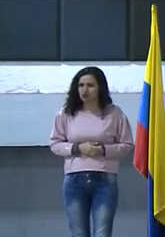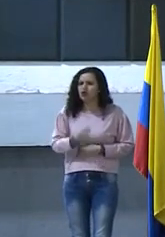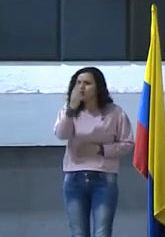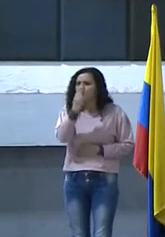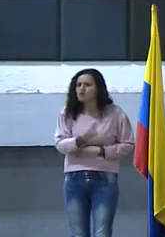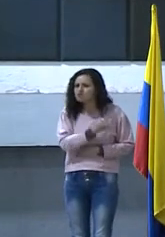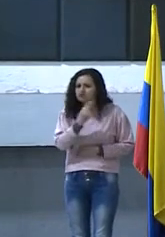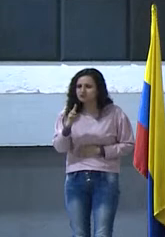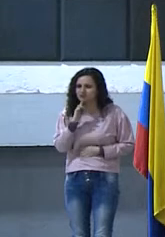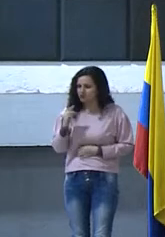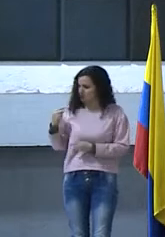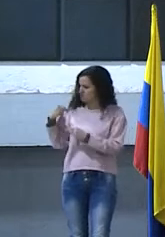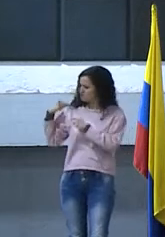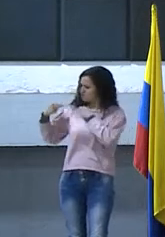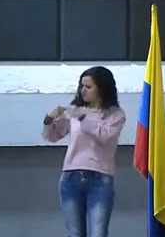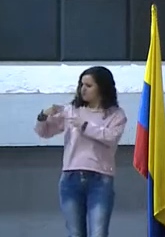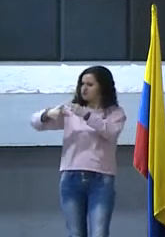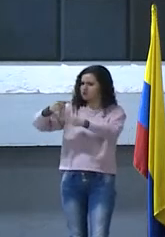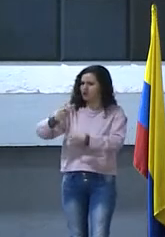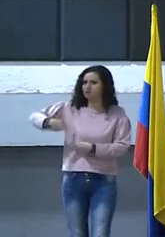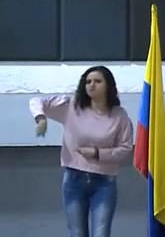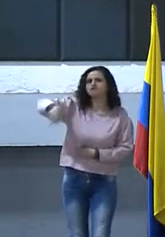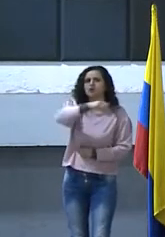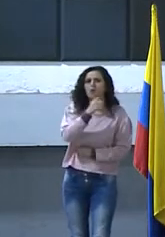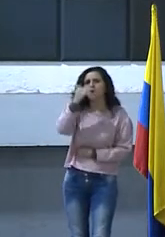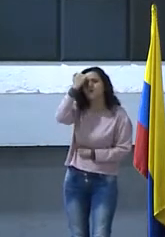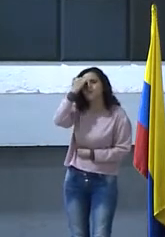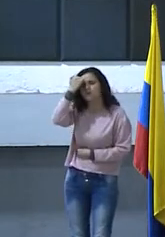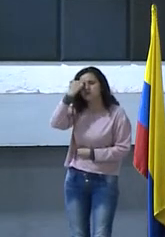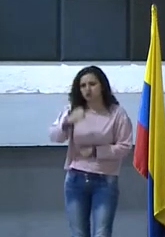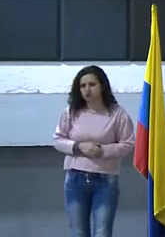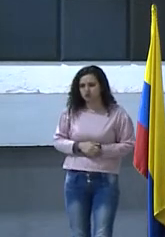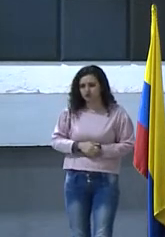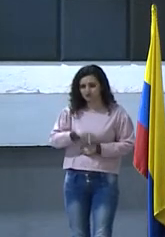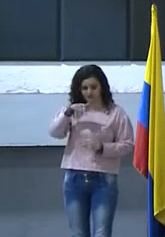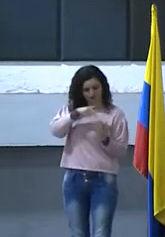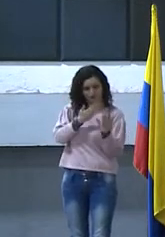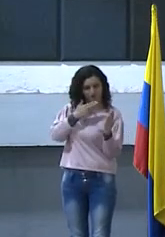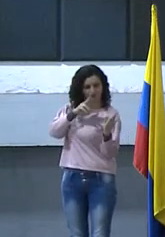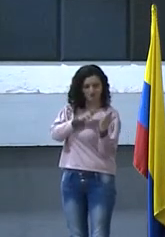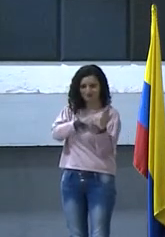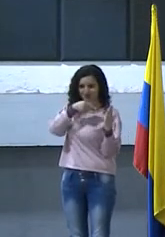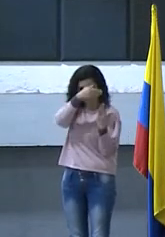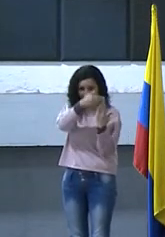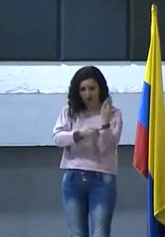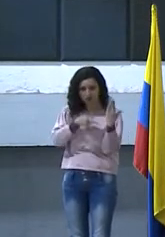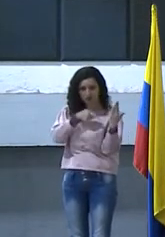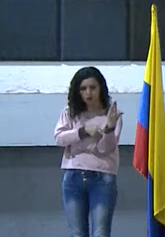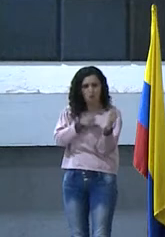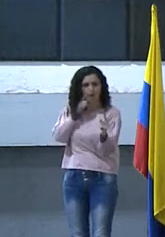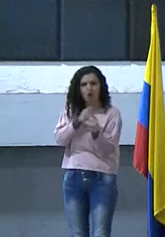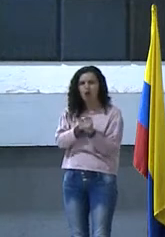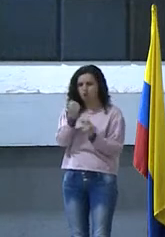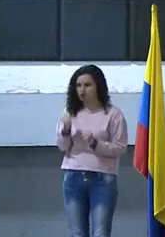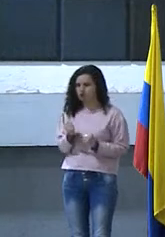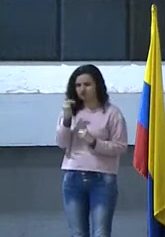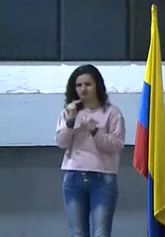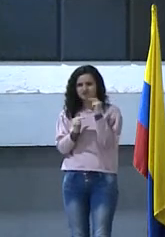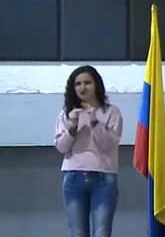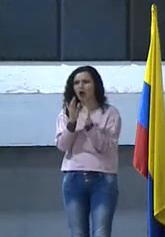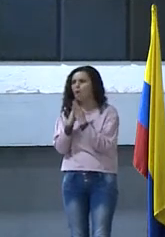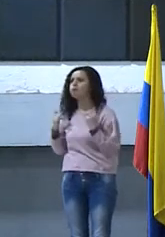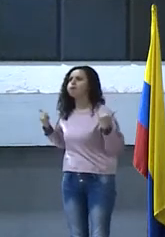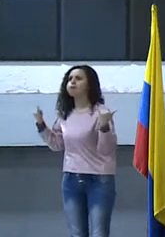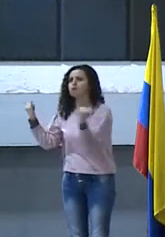generaciones de maestros esta proclama para construir realidades esperanzadas y